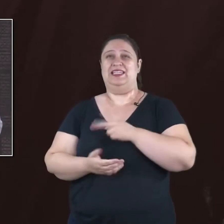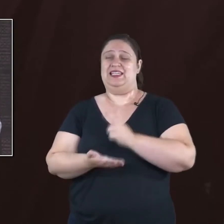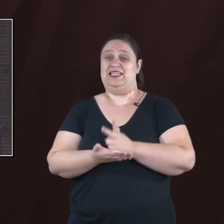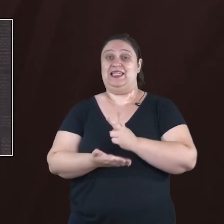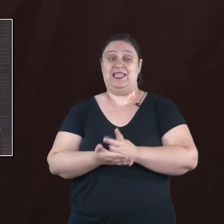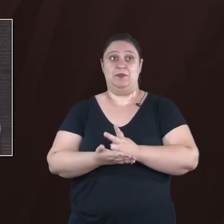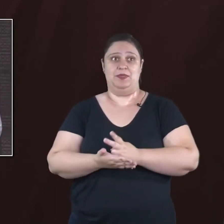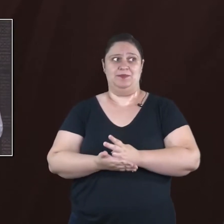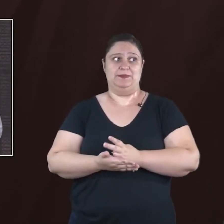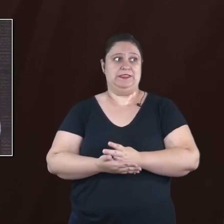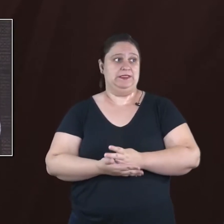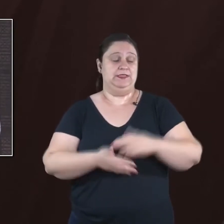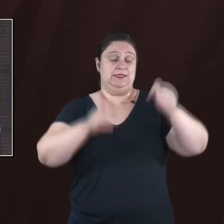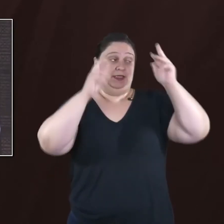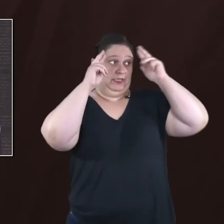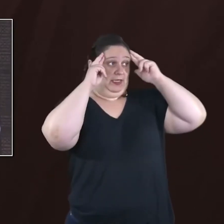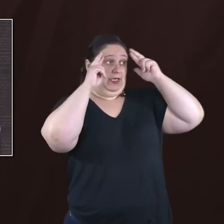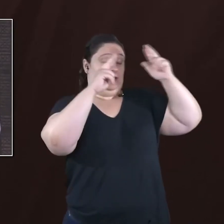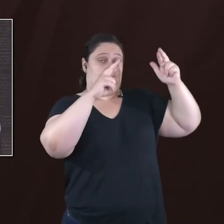e tremor.